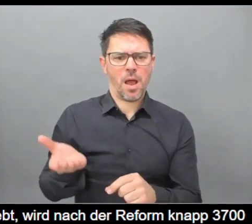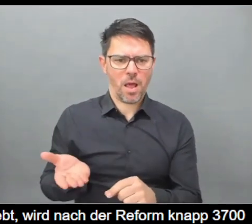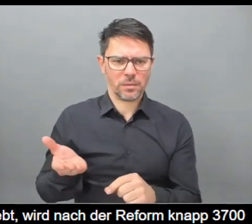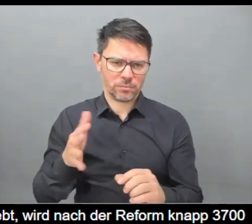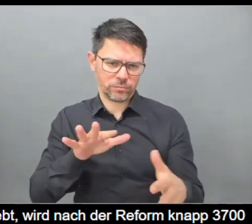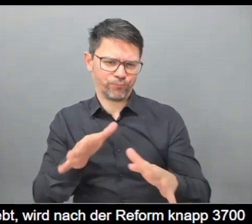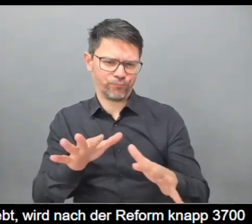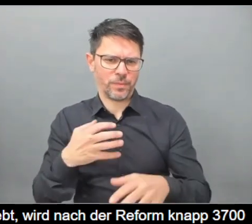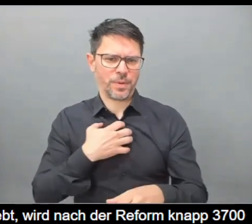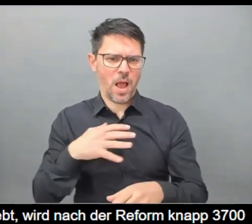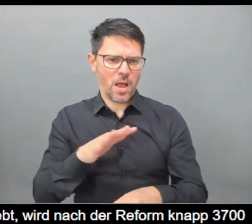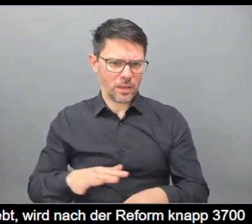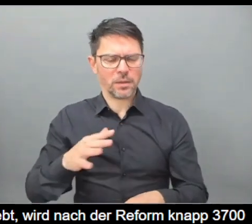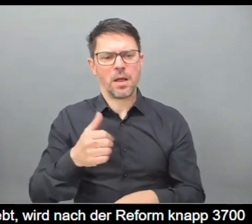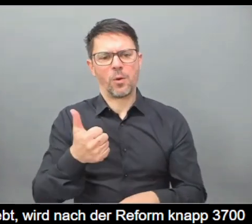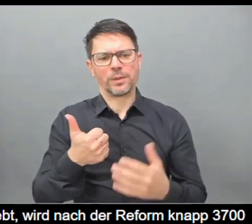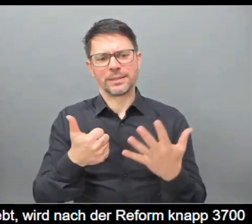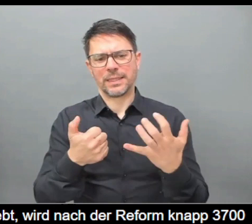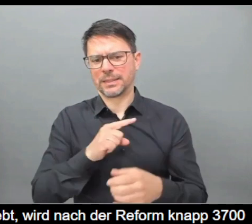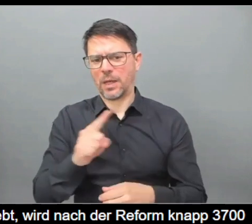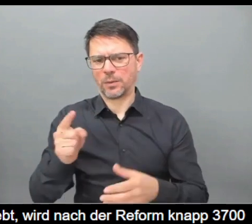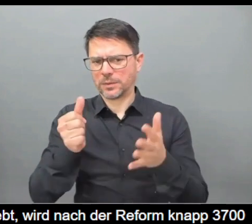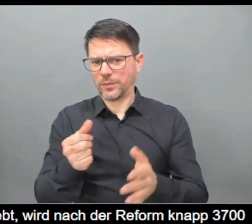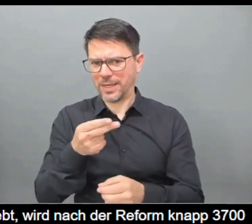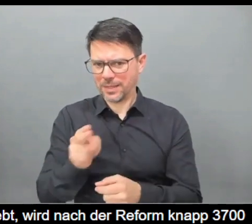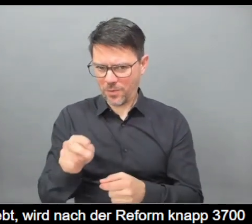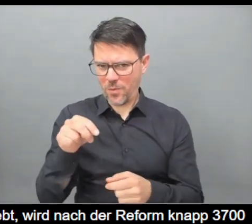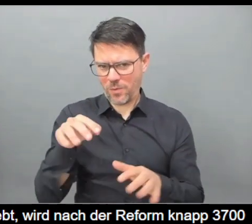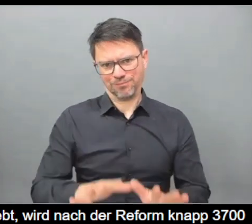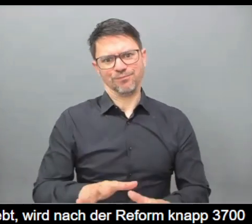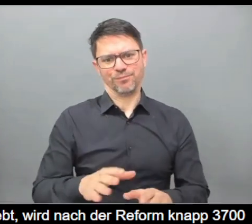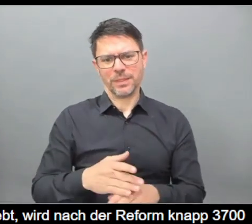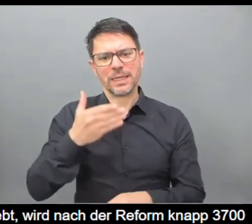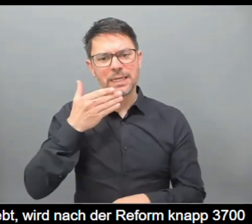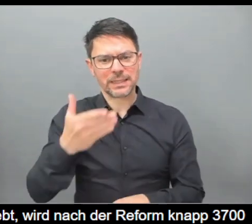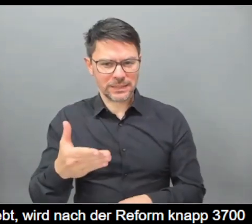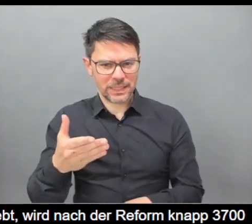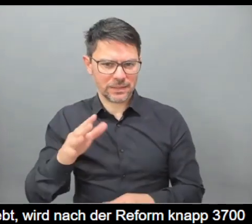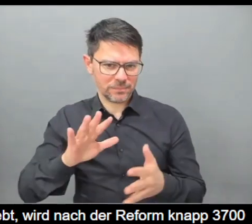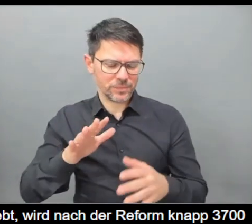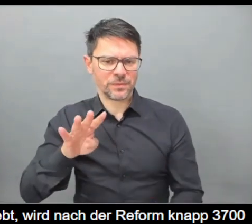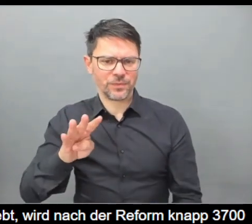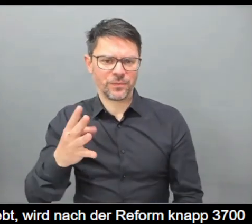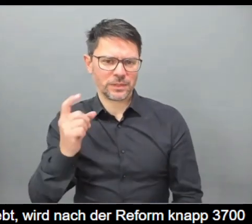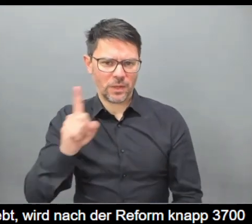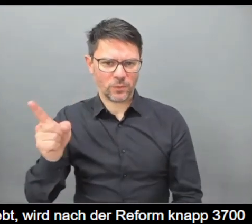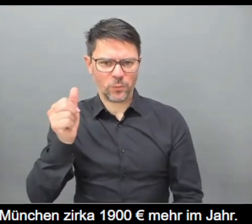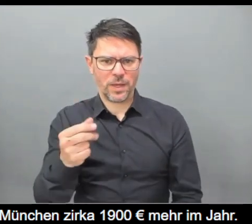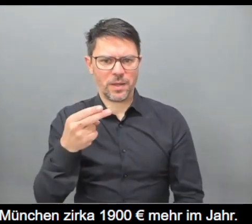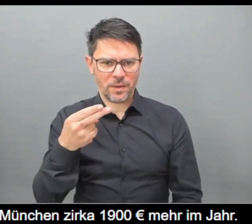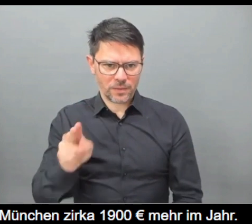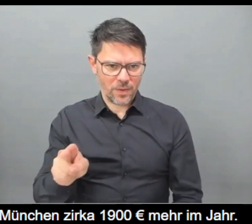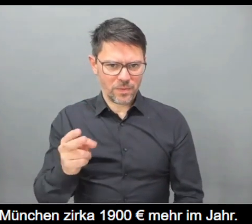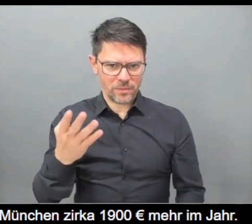selbe Besoldungsstufe ist. Das zeigt also, der Freistaat Bayern weiß um die Bedeutung seiner Beamtinnen und